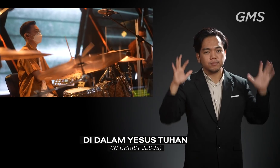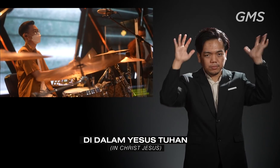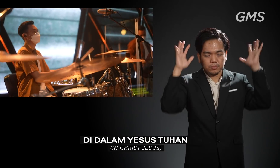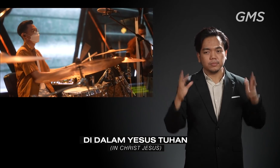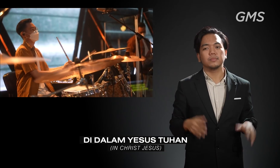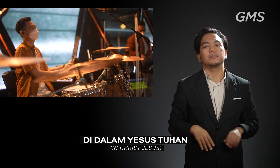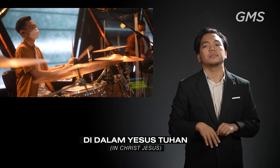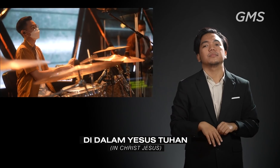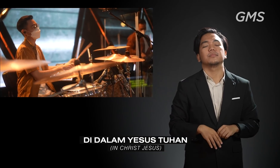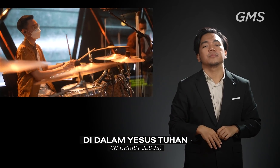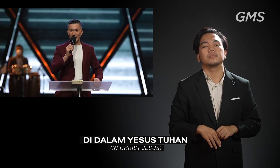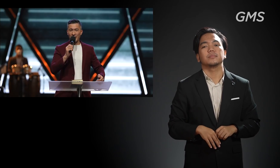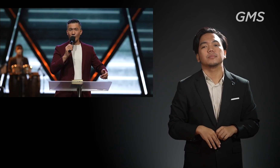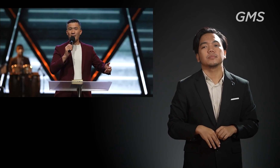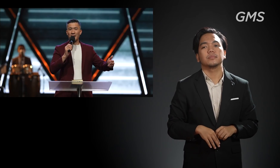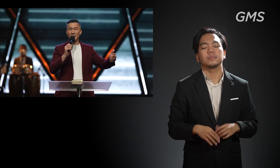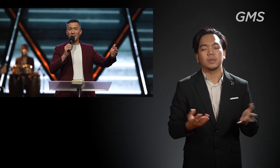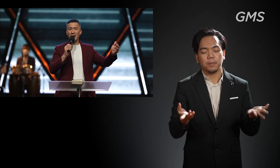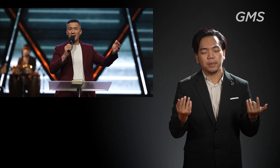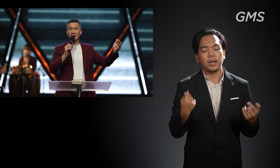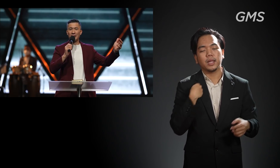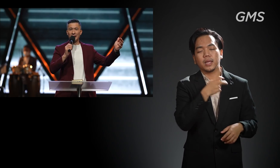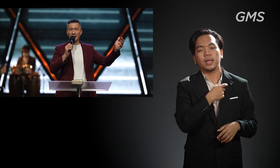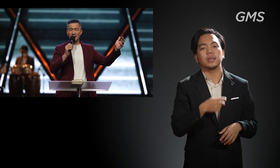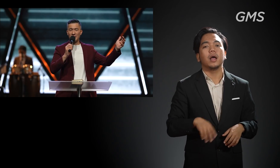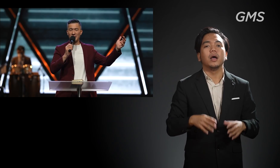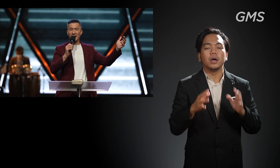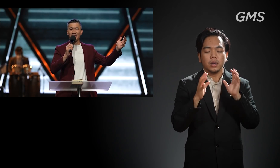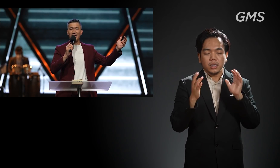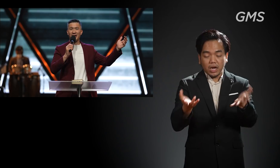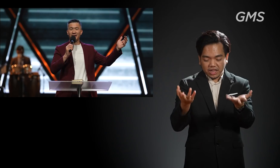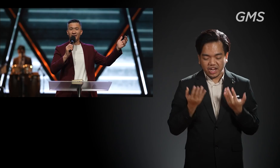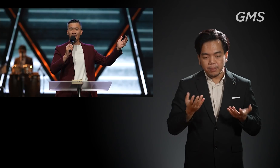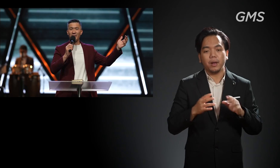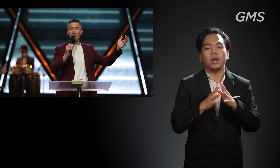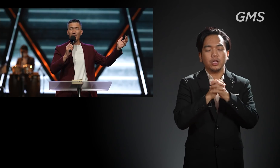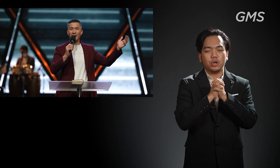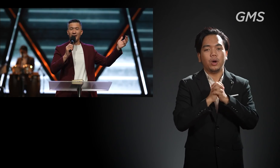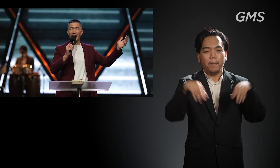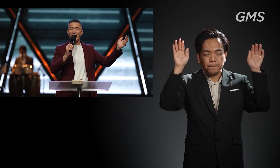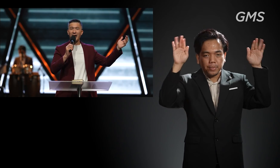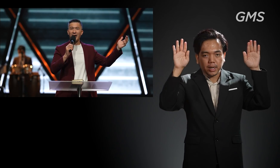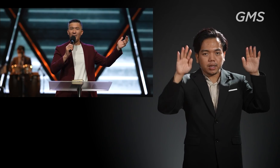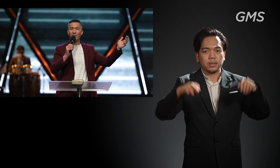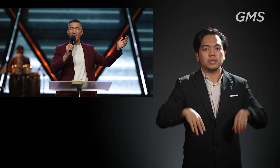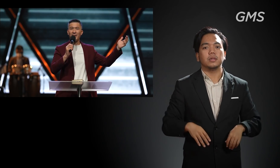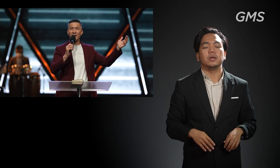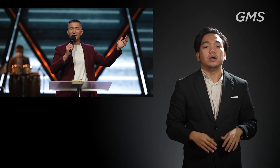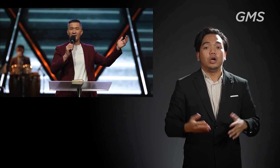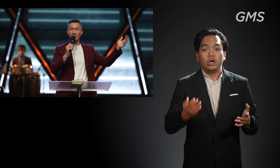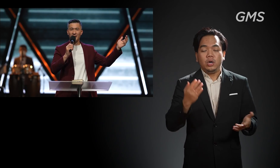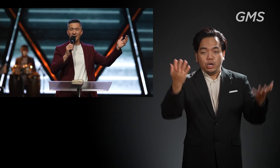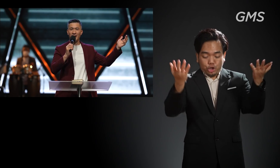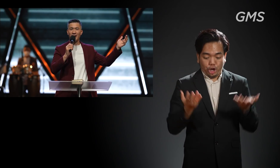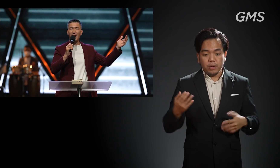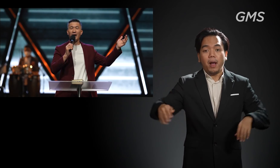Tuhan. Mari kita menerima doa berkat pengembalaan sambil mengangkat tangan. Terimalah berkat dari Allah Bapa